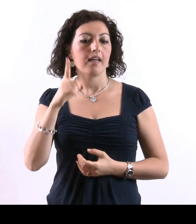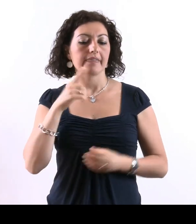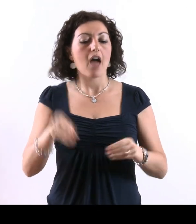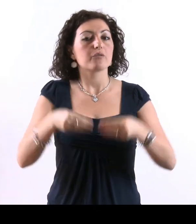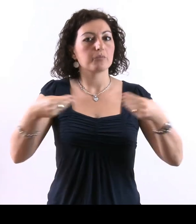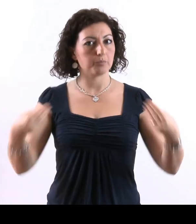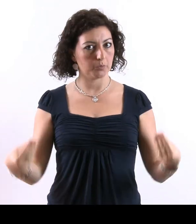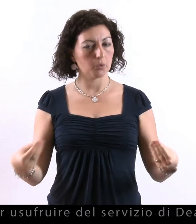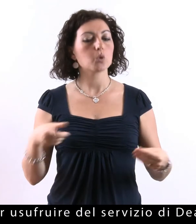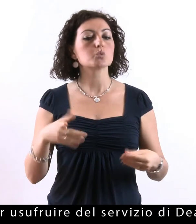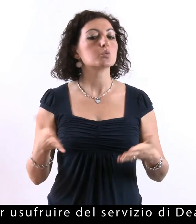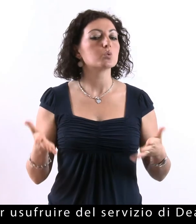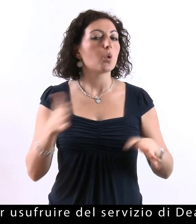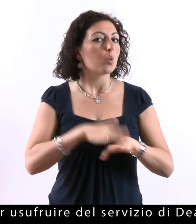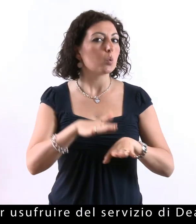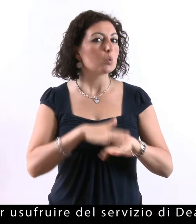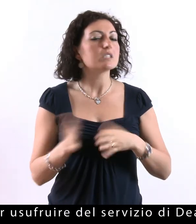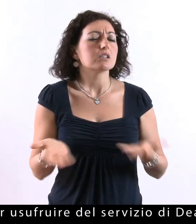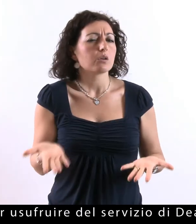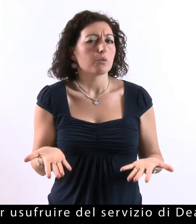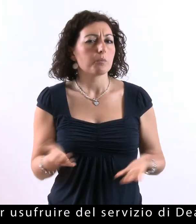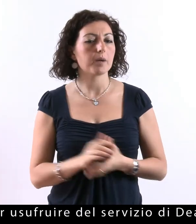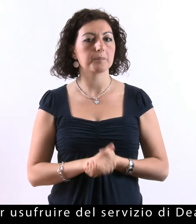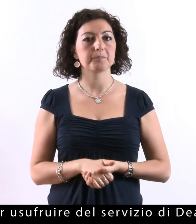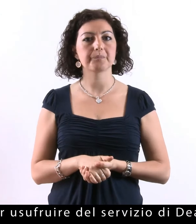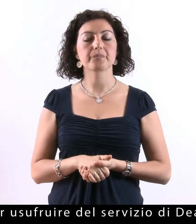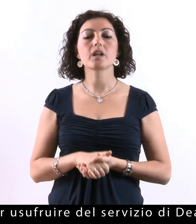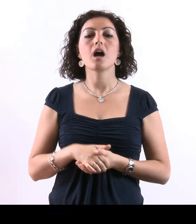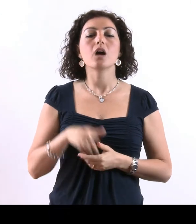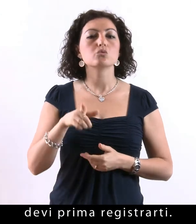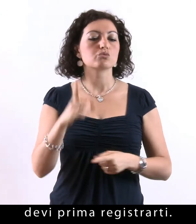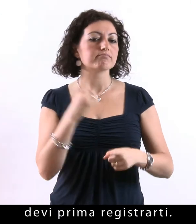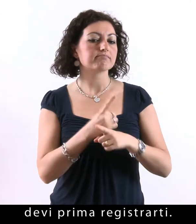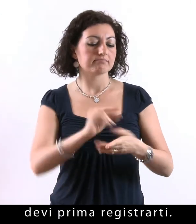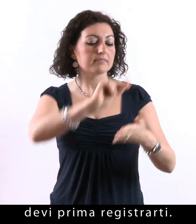Per poter usufruire del servizio di Devbook, devi prima registrarti.